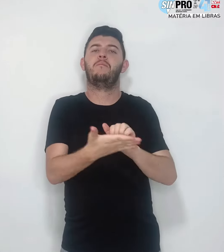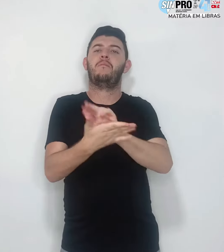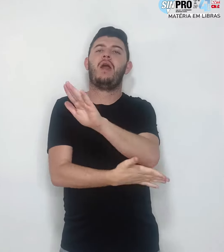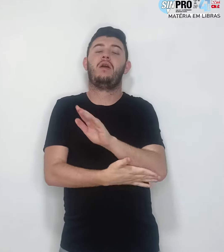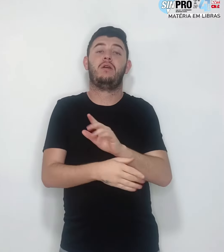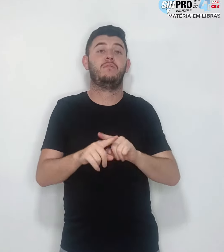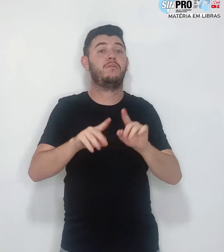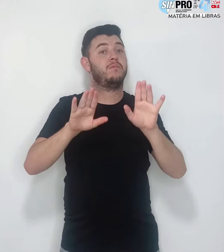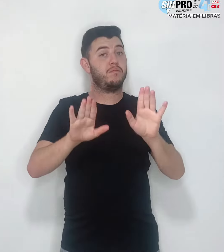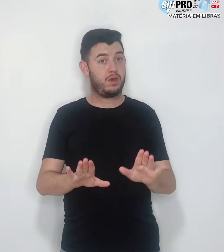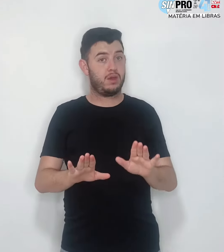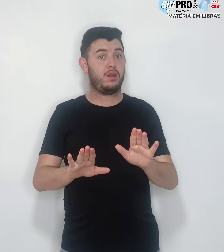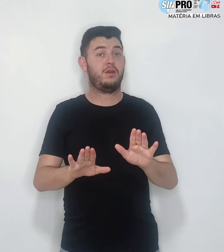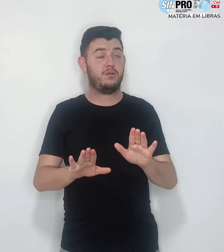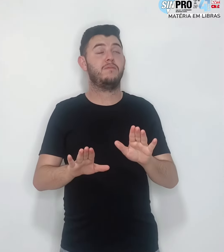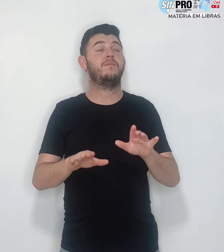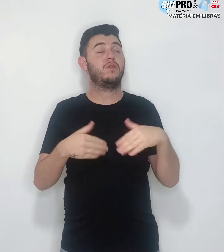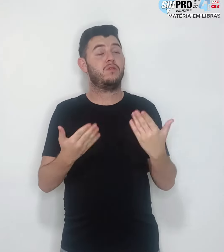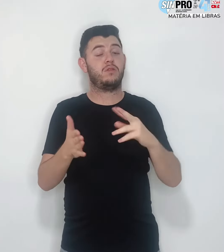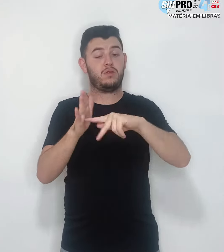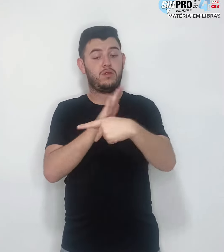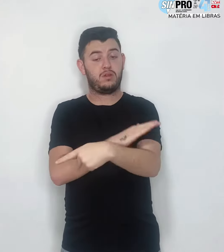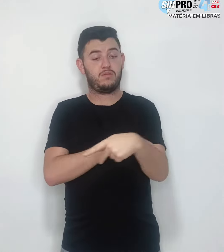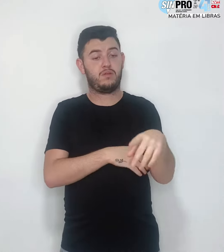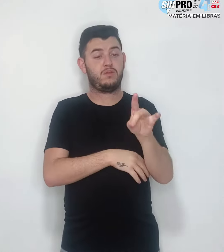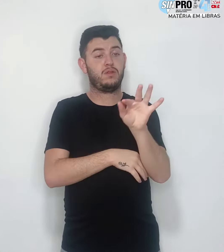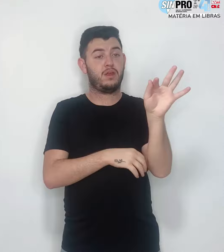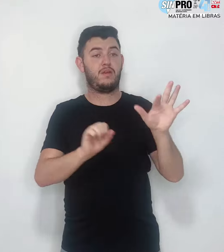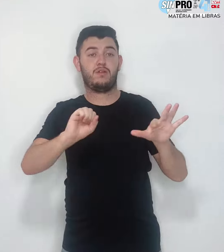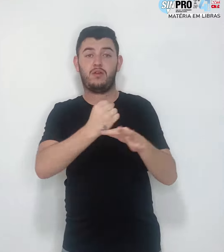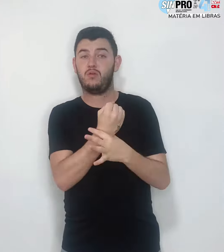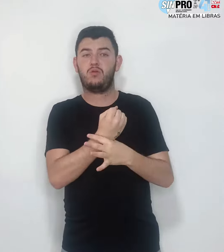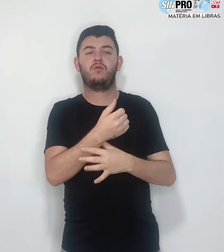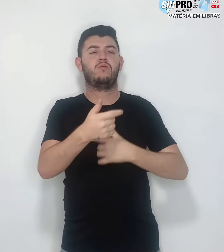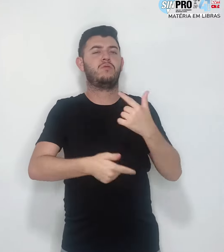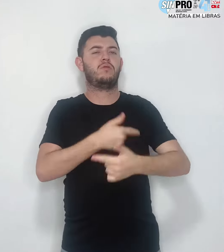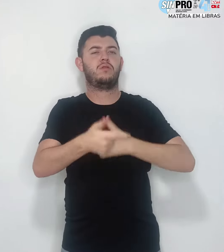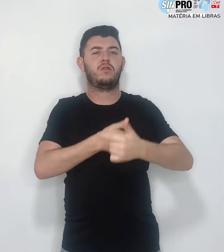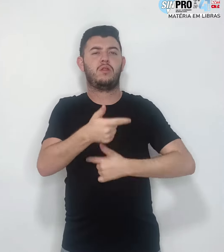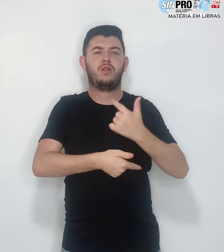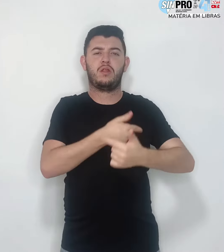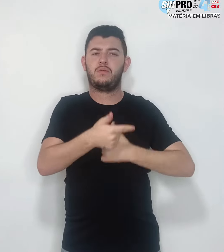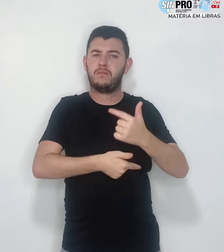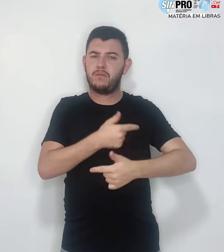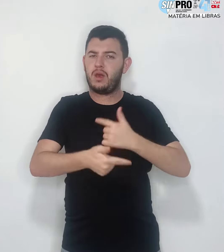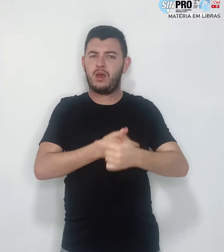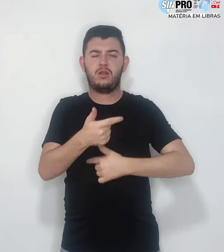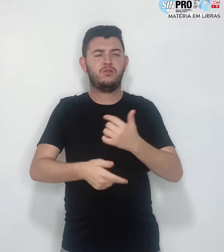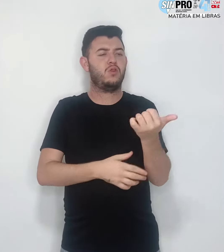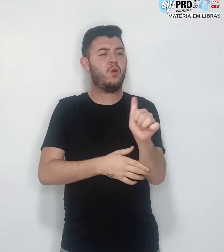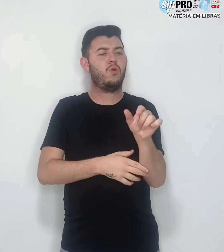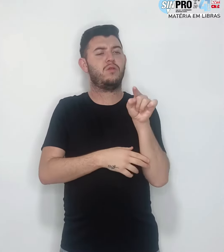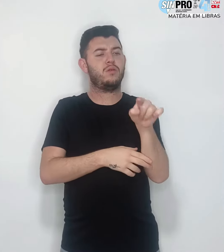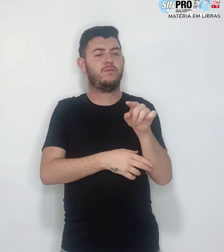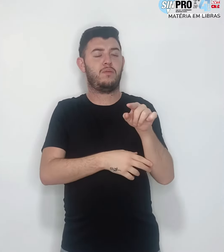SimproDF assegurou o emprego de quase 11 mil professores que atuam nessa forma de contratação.